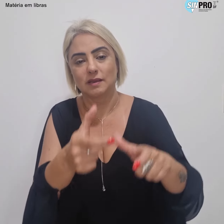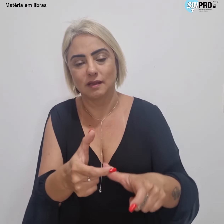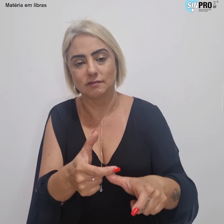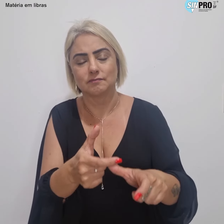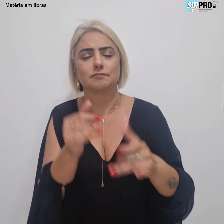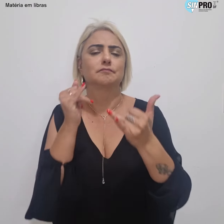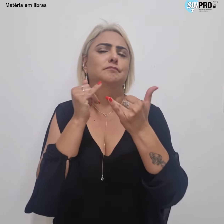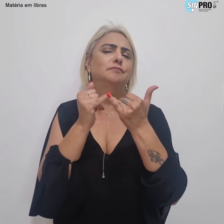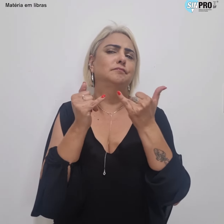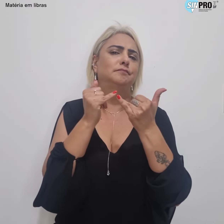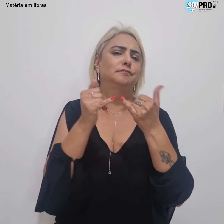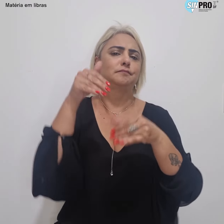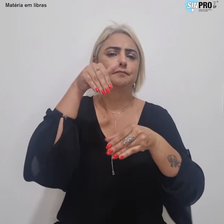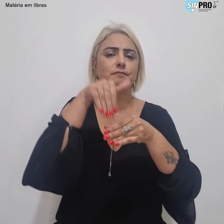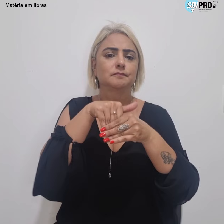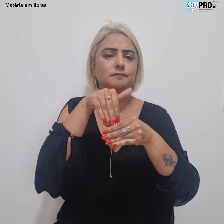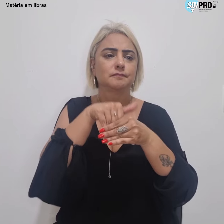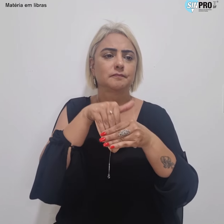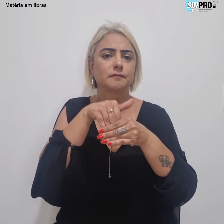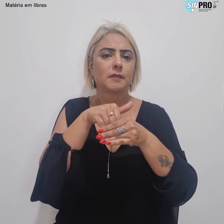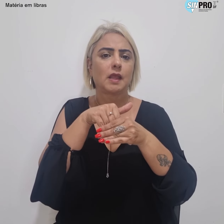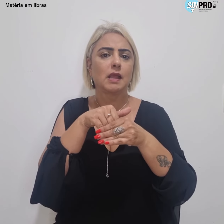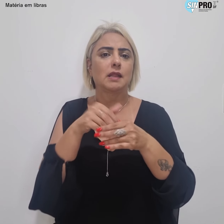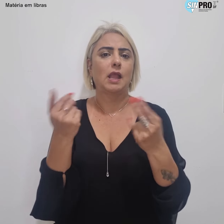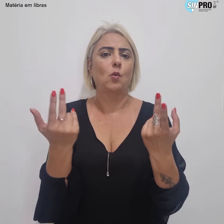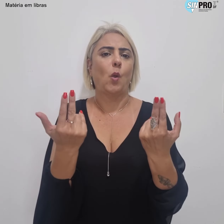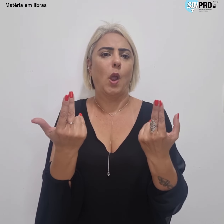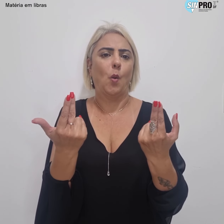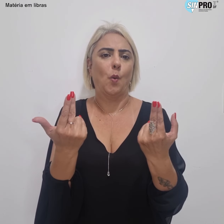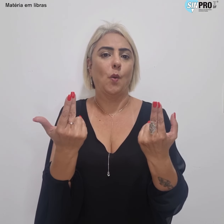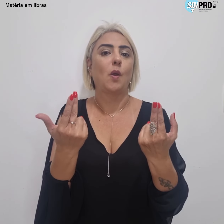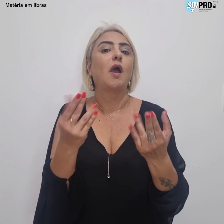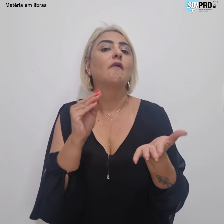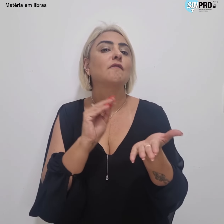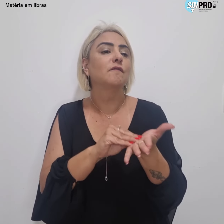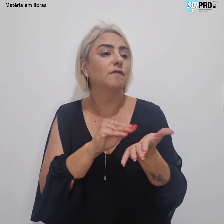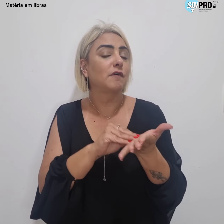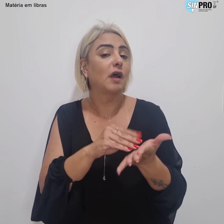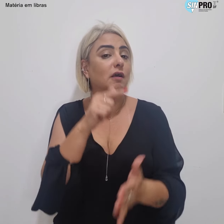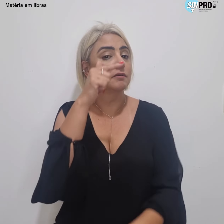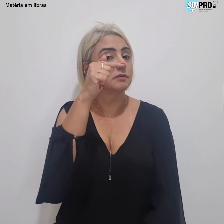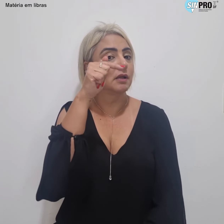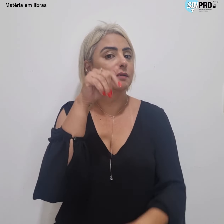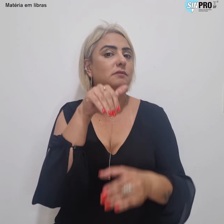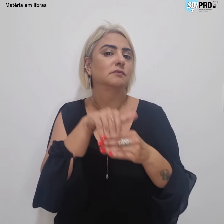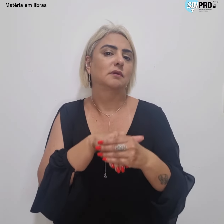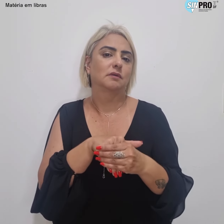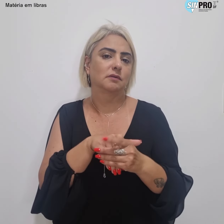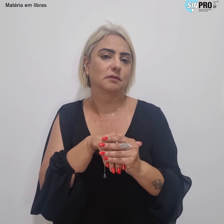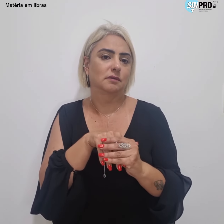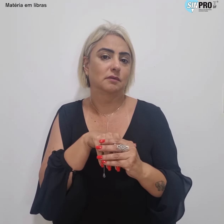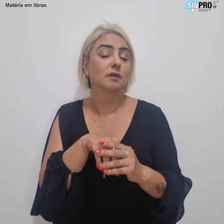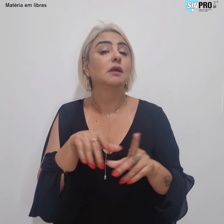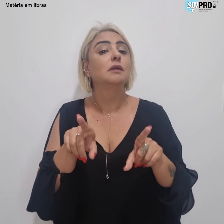Aparentemente, a votação está empatada e ainda faltam 7 votos, inclusive o